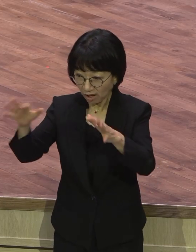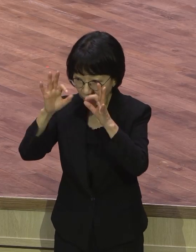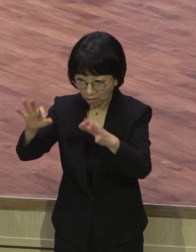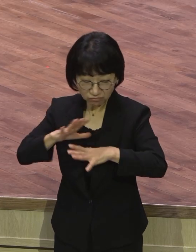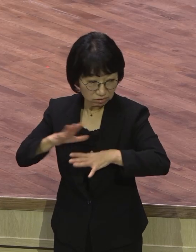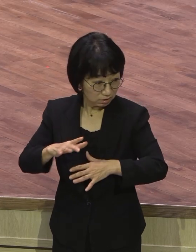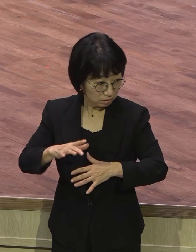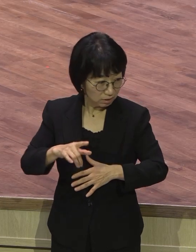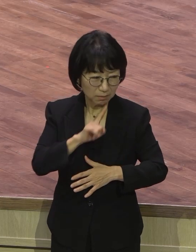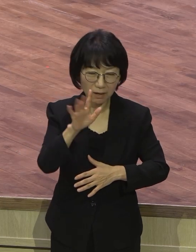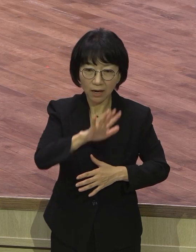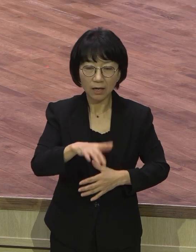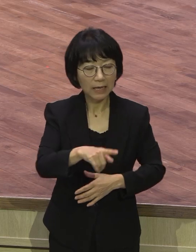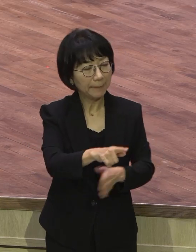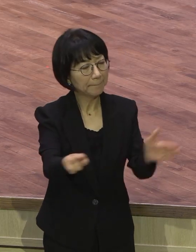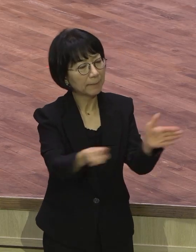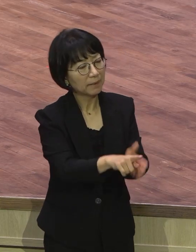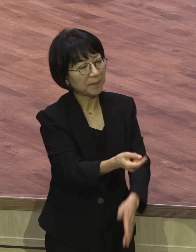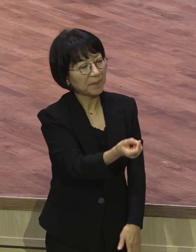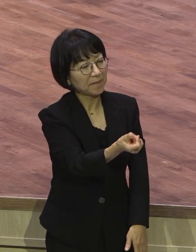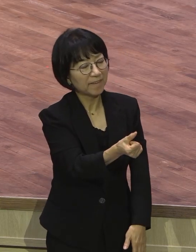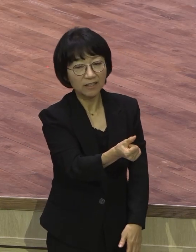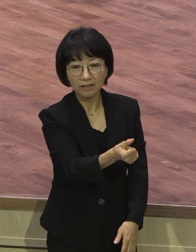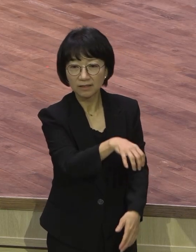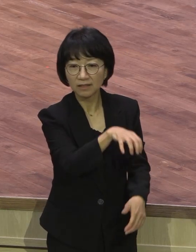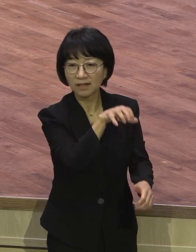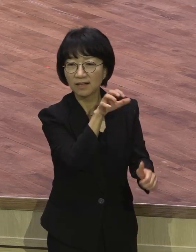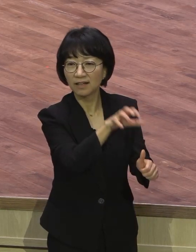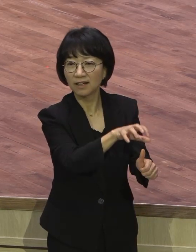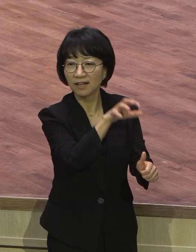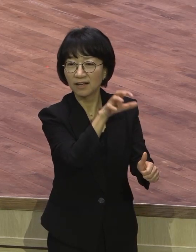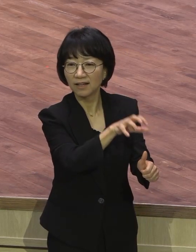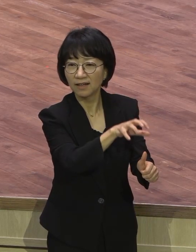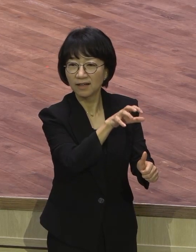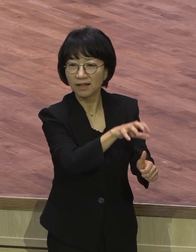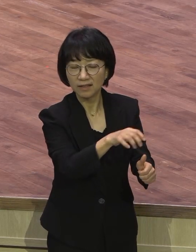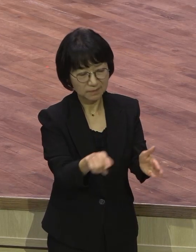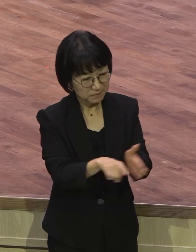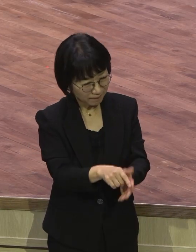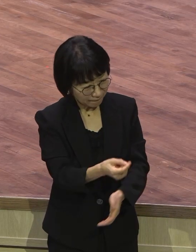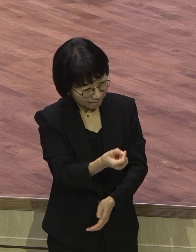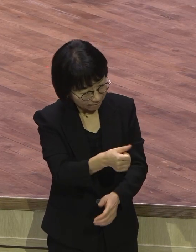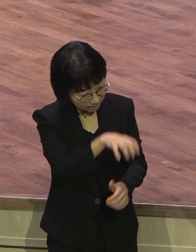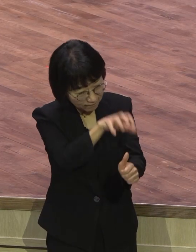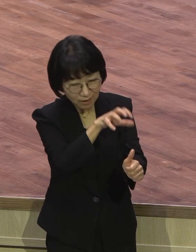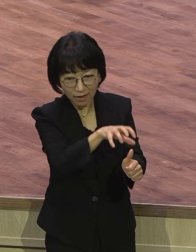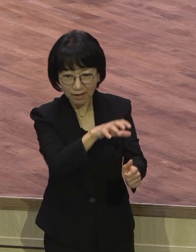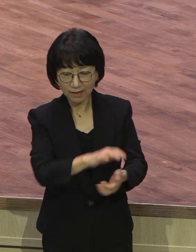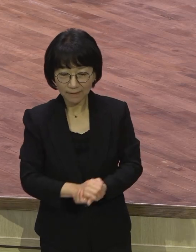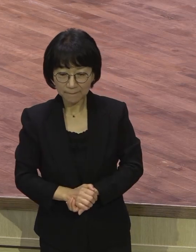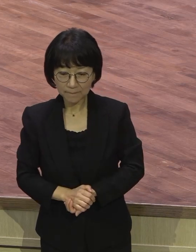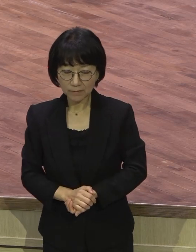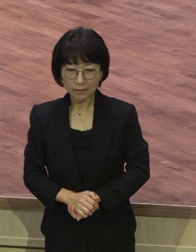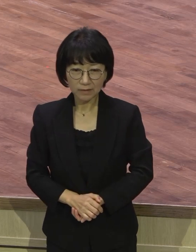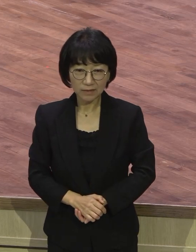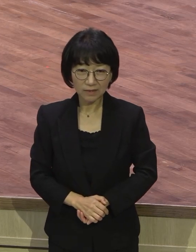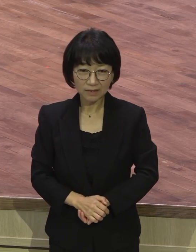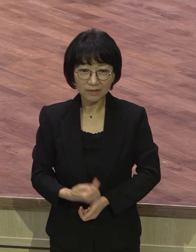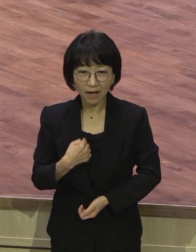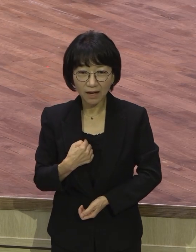지금 두려움과 불황도 떨구는 제자들을 향해서 먼저 꾸짖었어요 아니 지금 내가